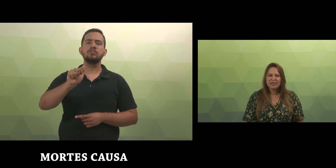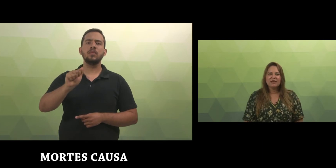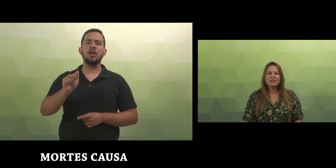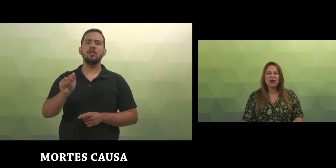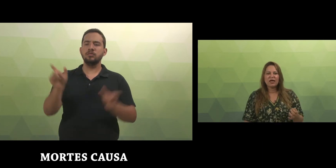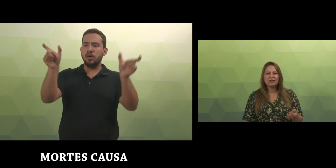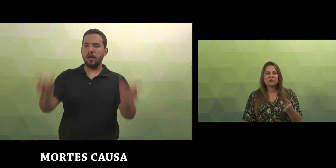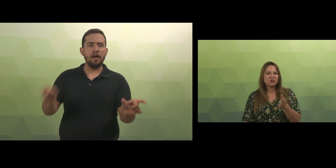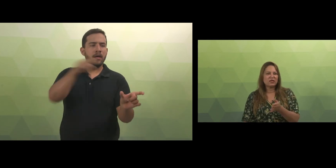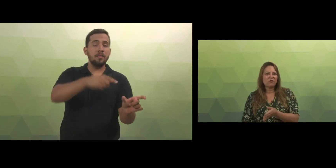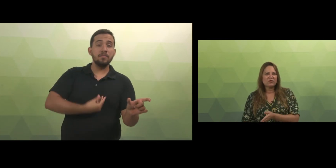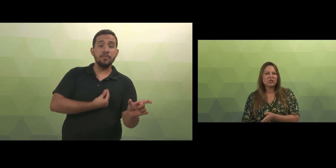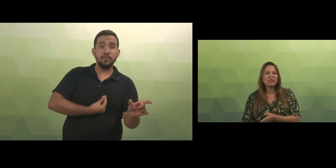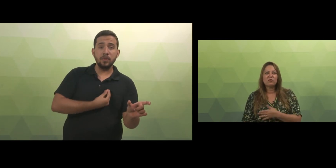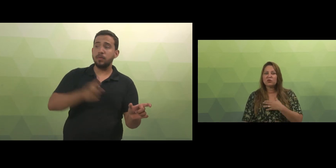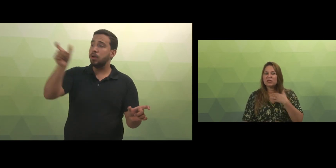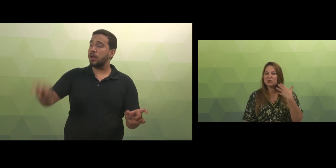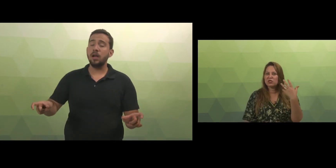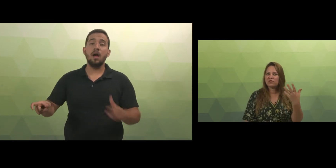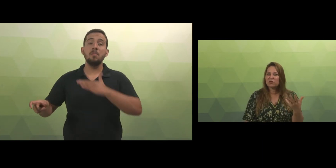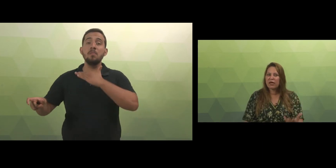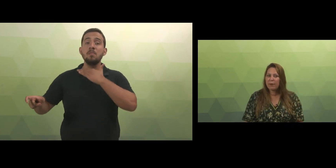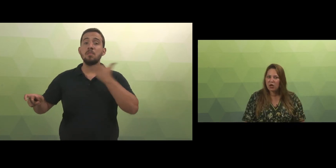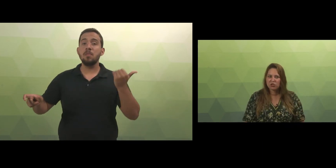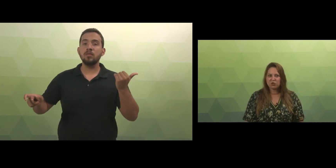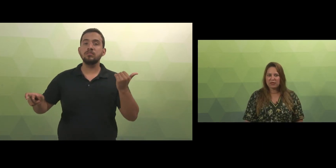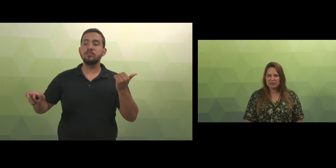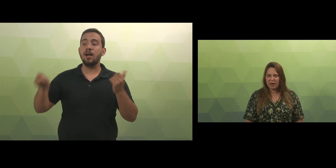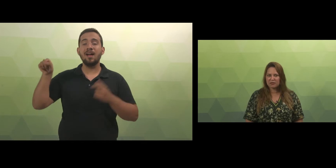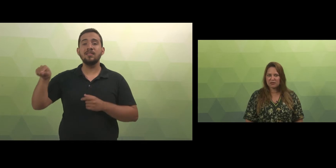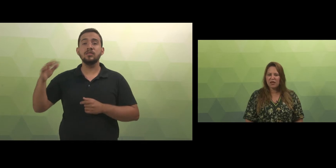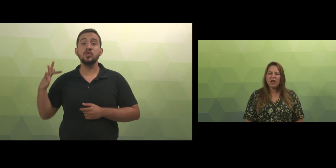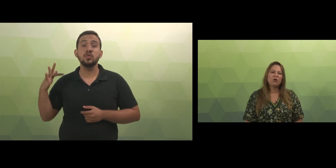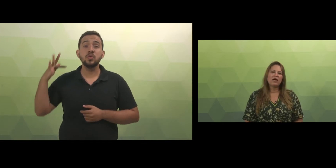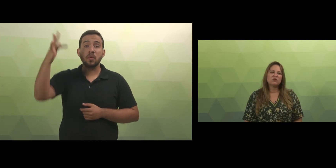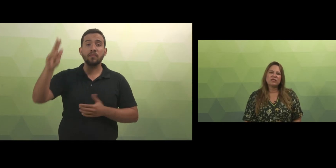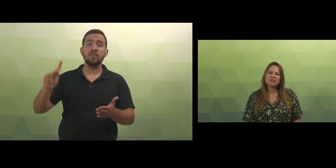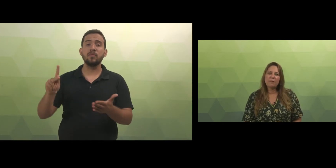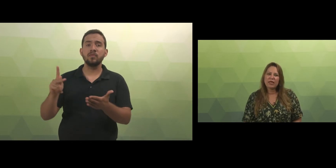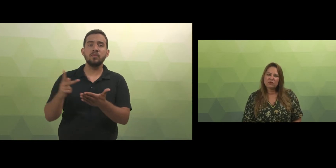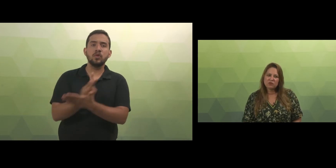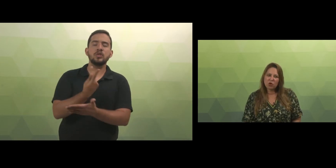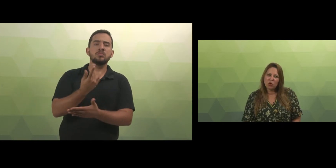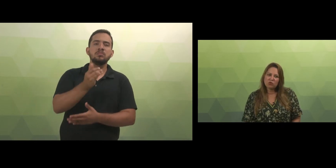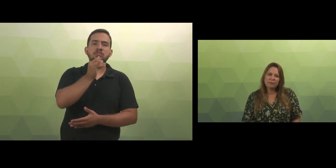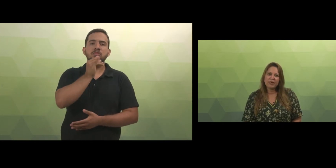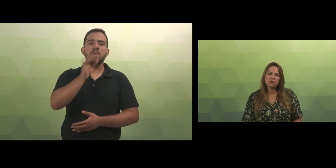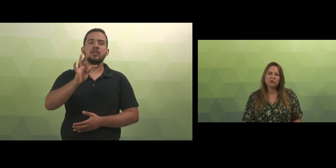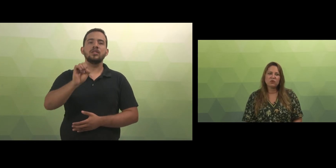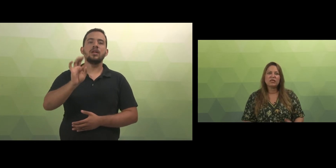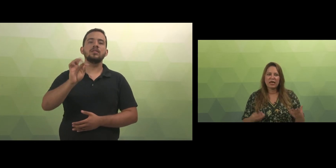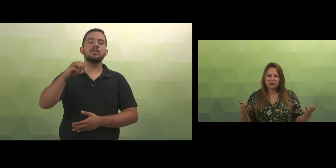diz, são aqueles cujos efeitos só serão produzidos com o advento da morte de uma das partes. É o caso dos testamentos ou